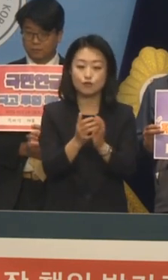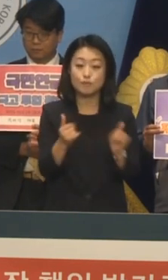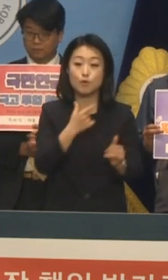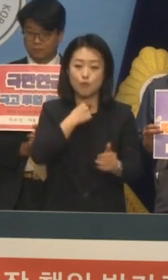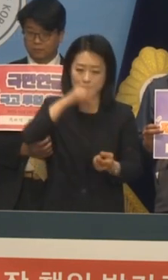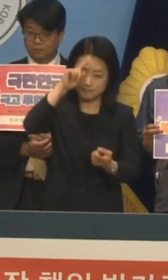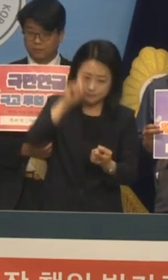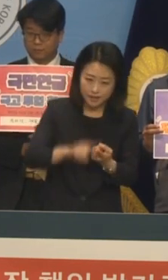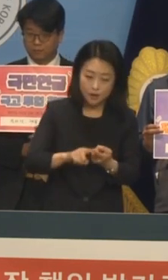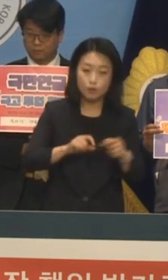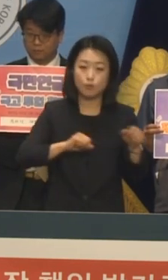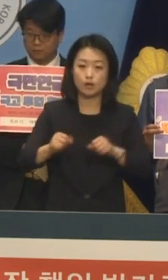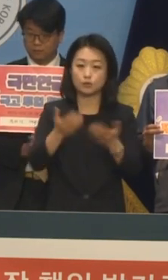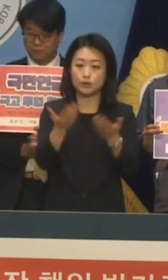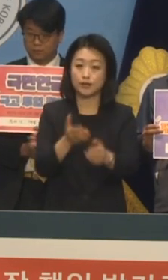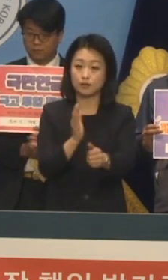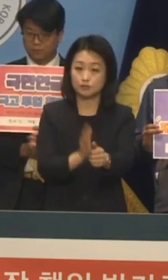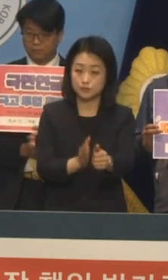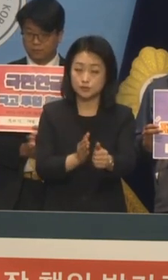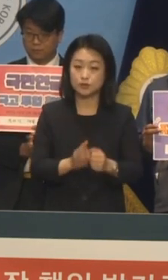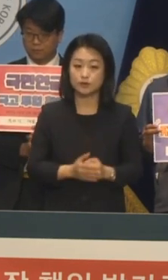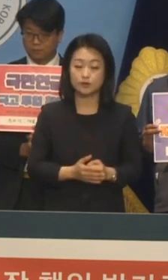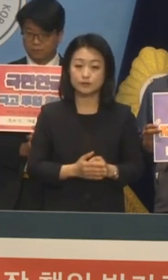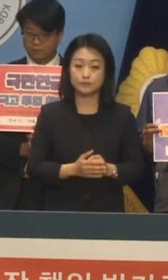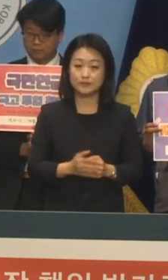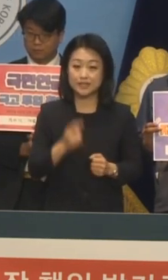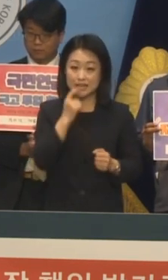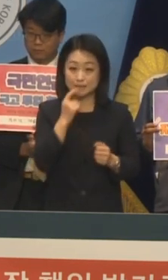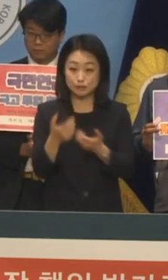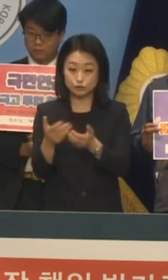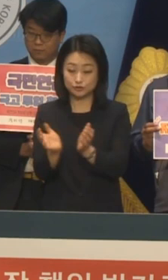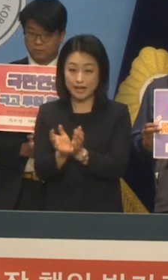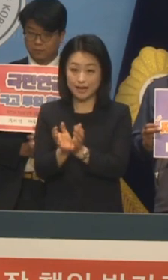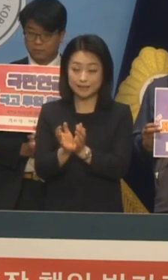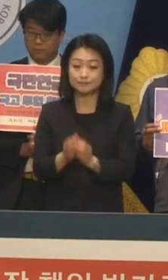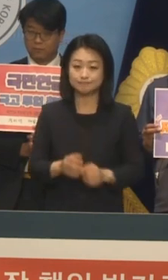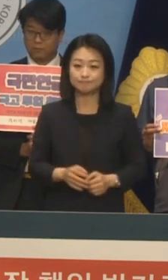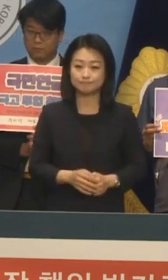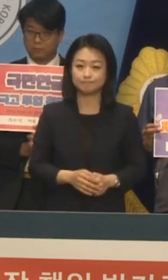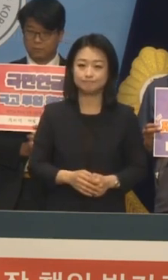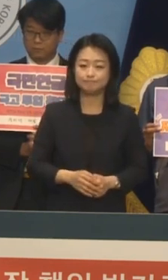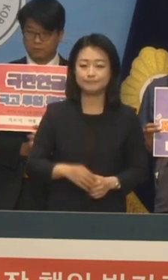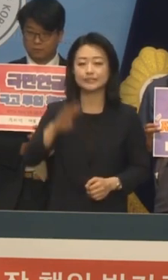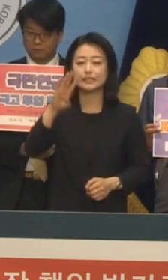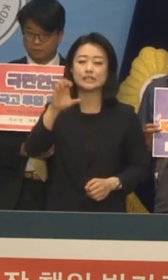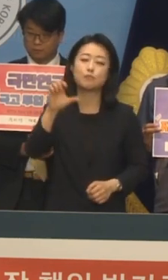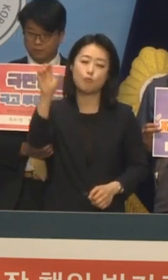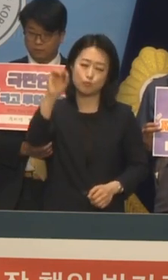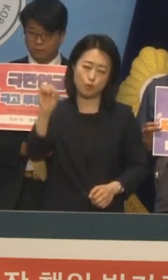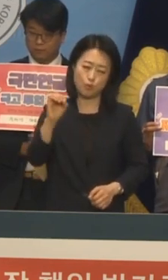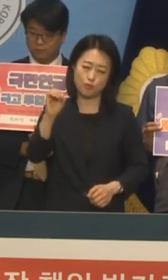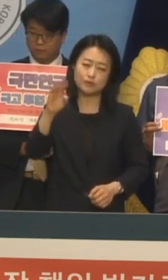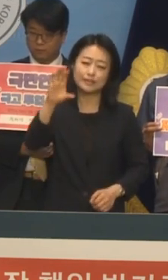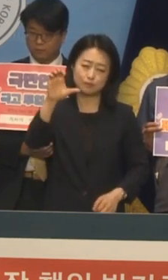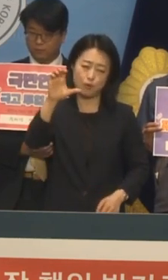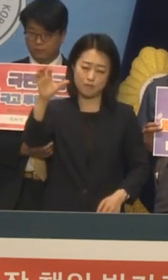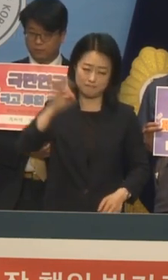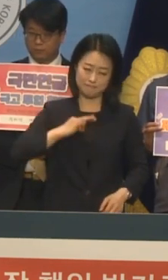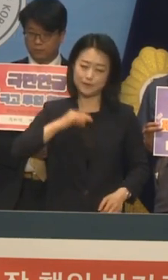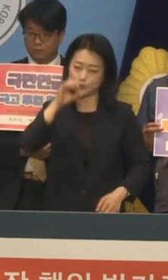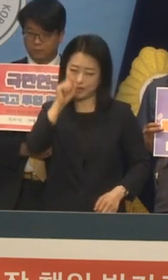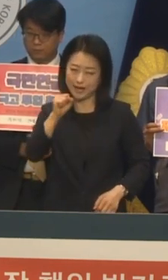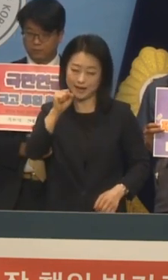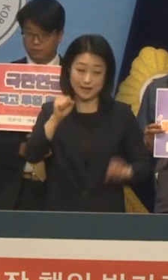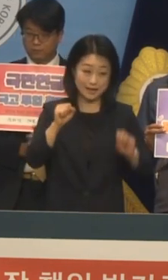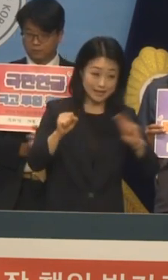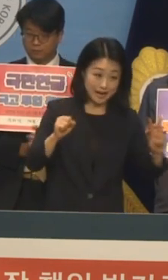합니다. 민주당은 소득 대체율을 45%로 낮추는 절충안을 제시했지만 야당인